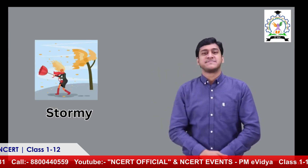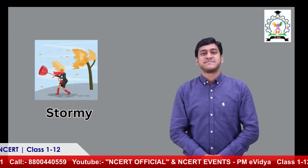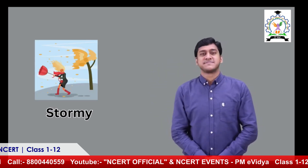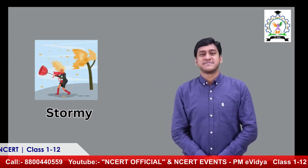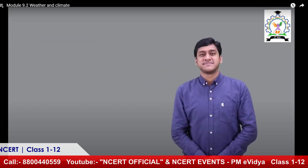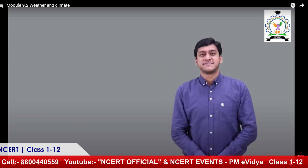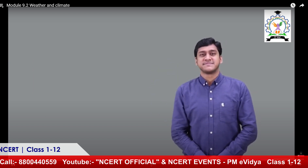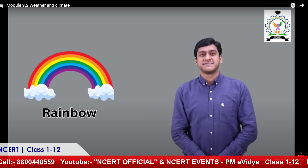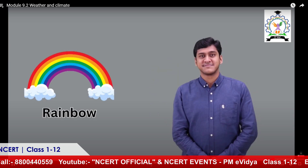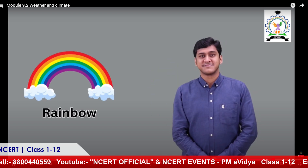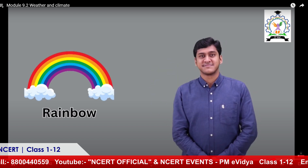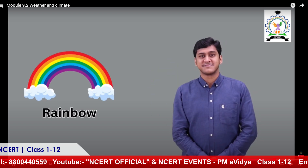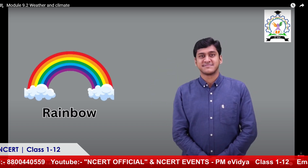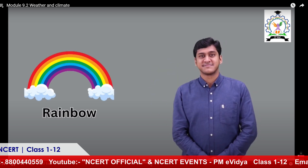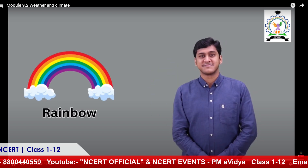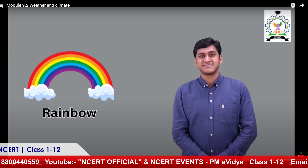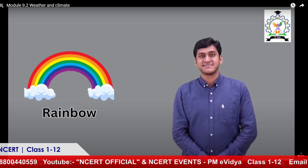आंधी,